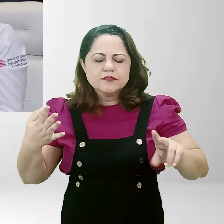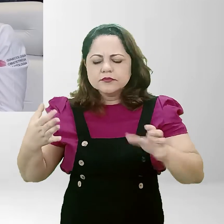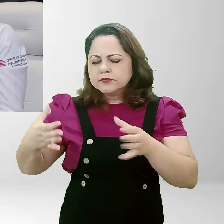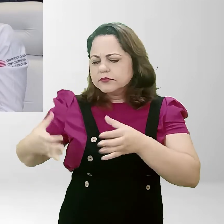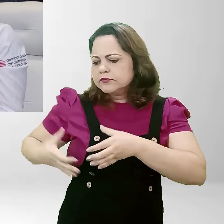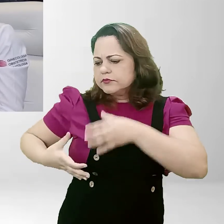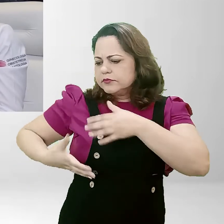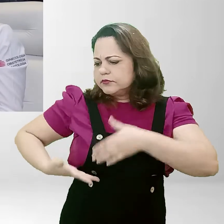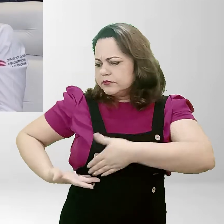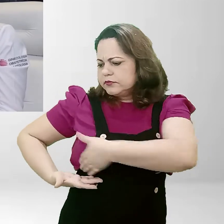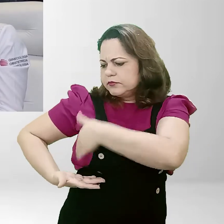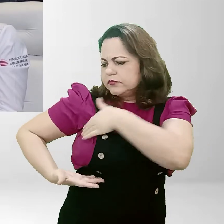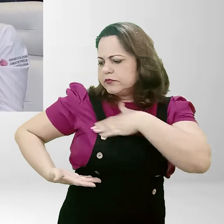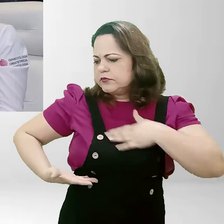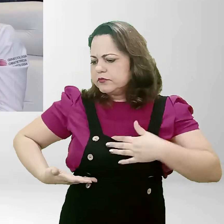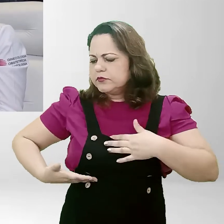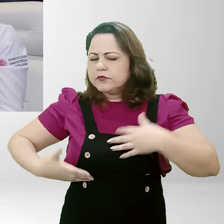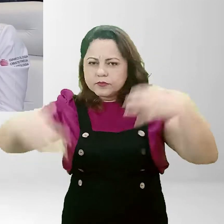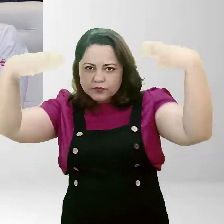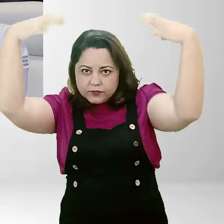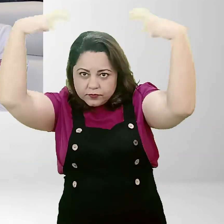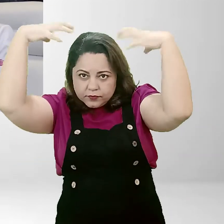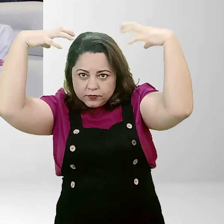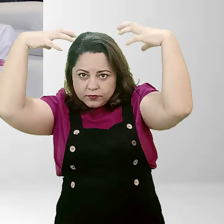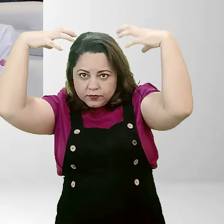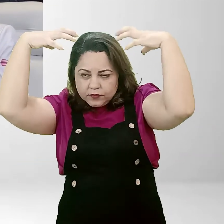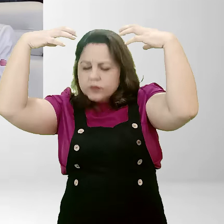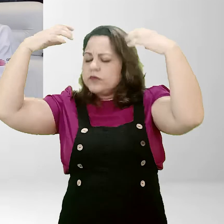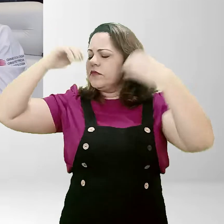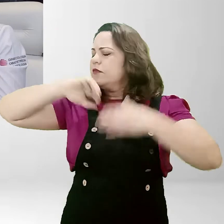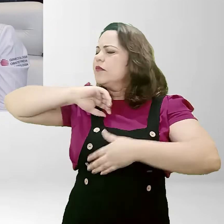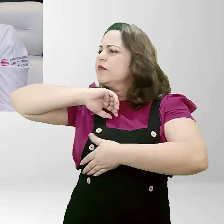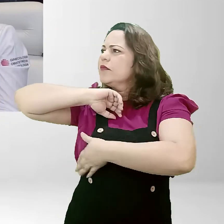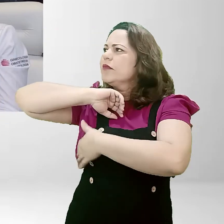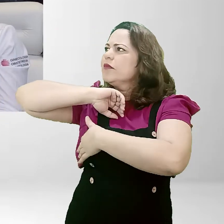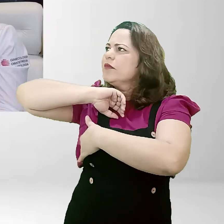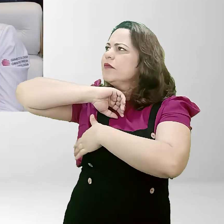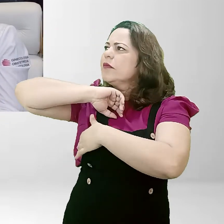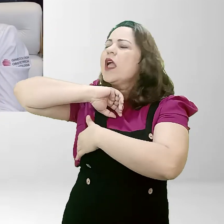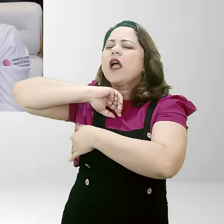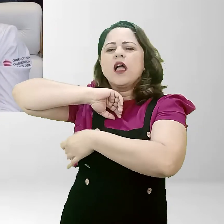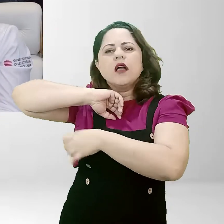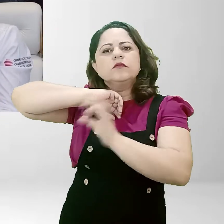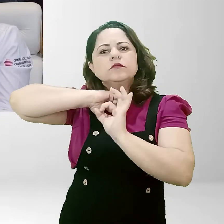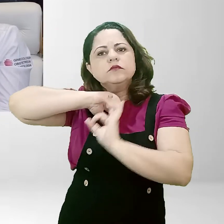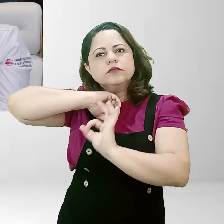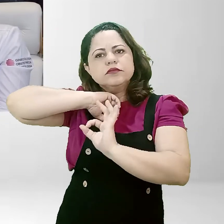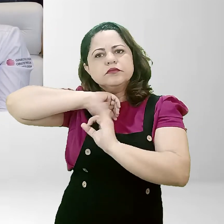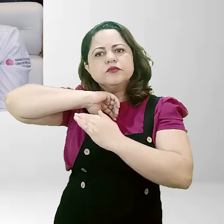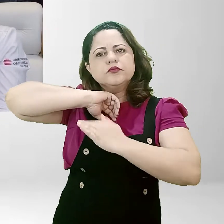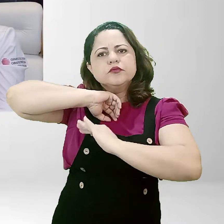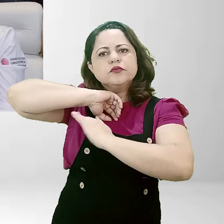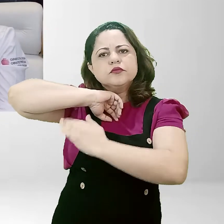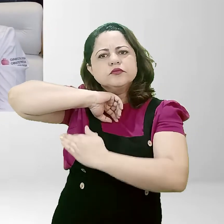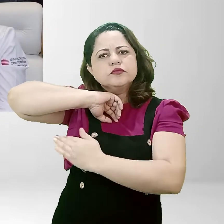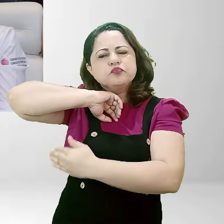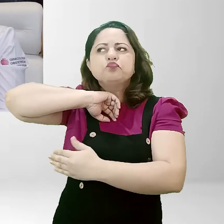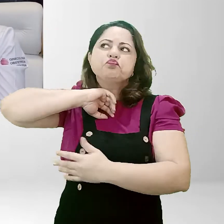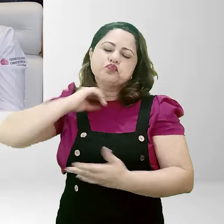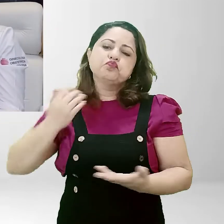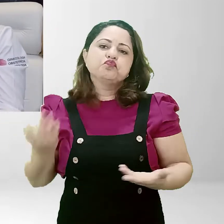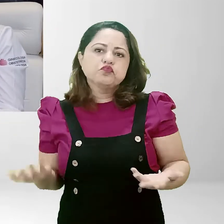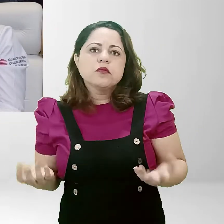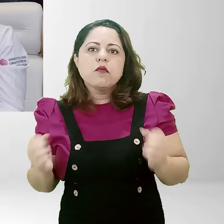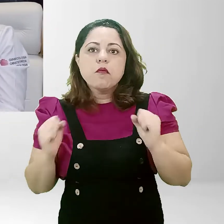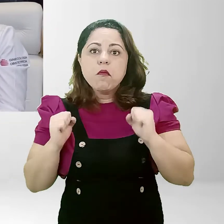nódulo súbito, no autoexame, geralmente no banho, quando a mulher entra no banho, ela percebe nodulações, ondulações diferentes